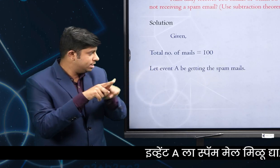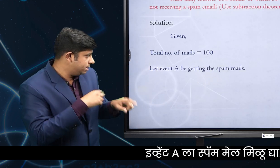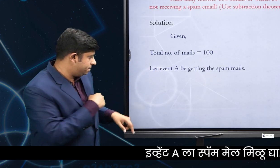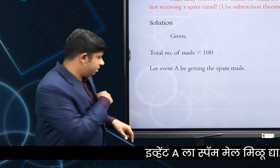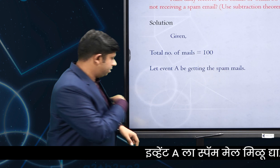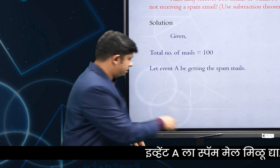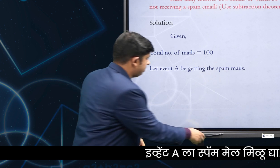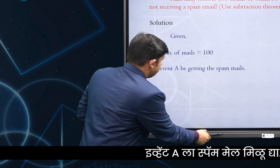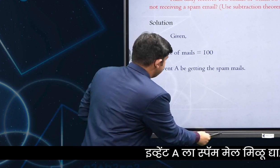द्या.